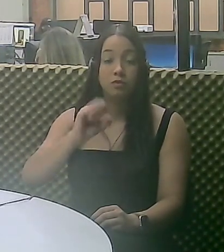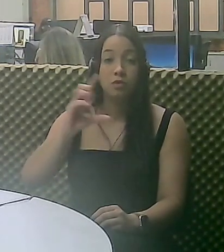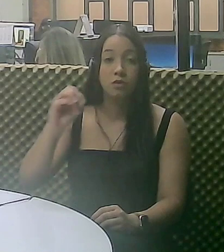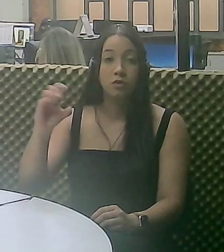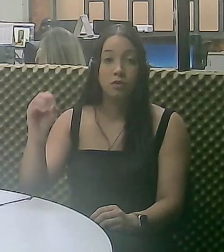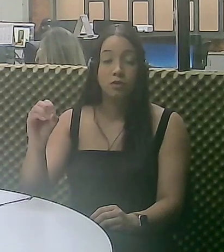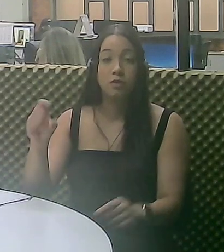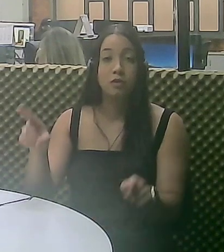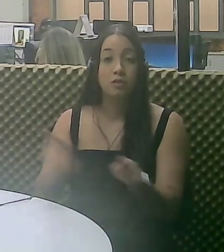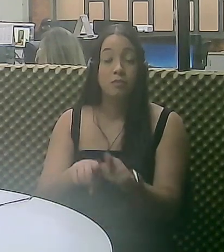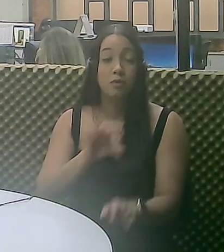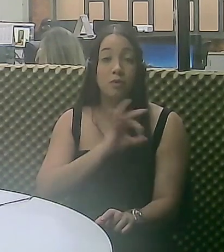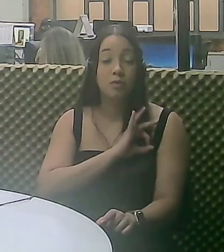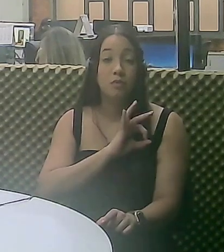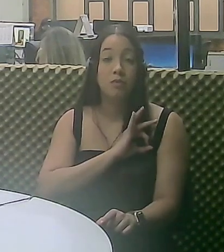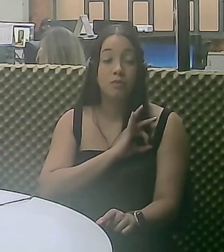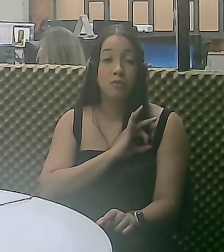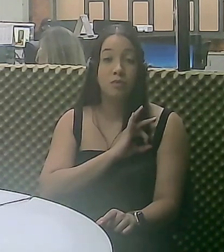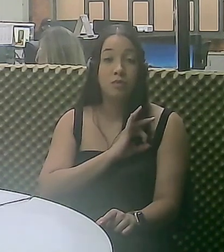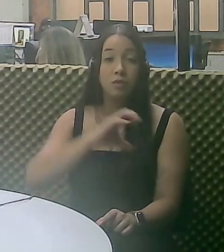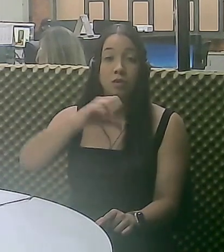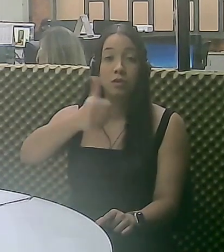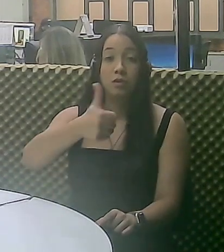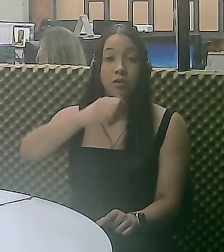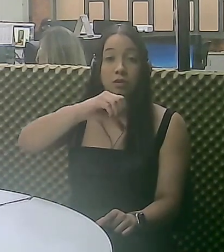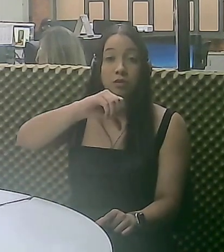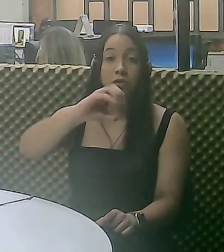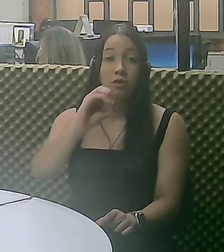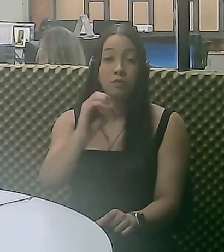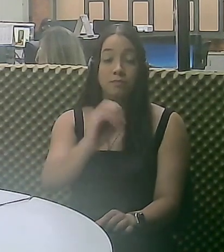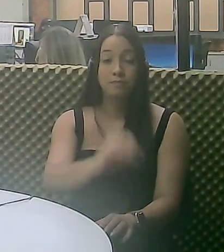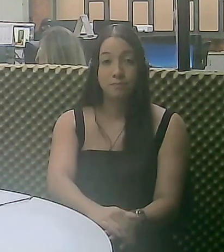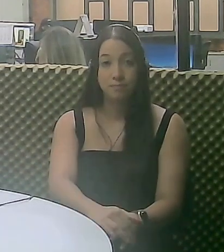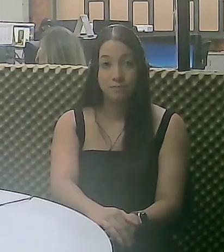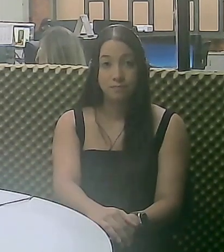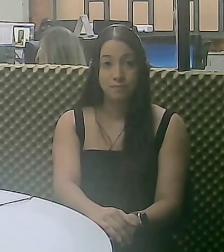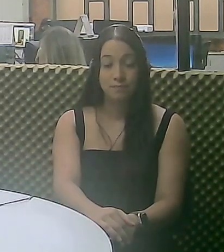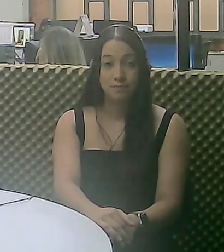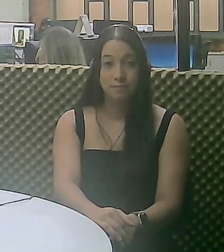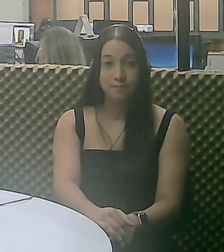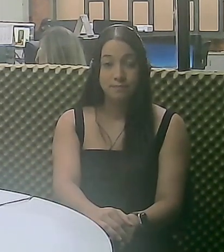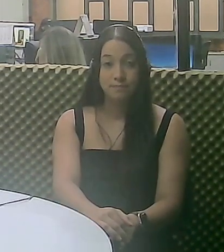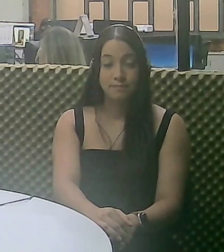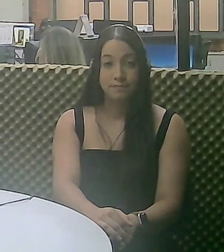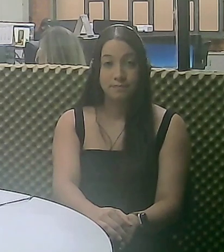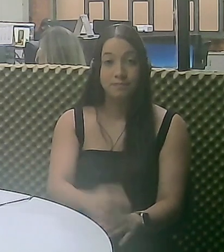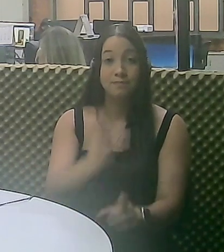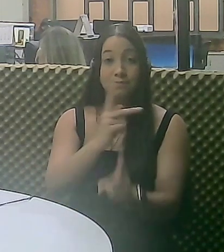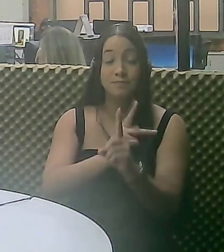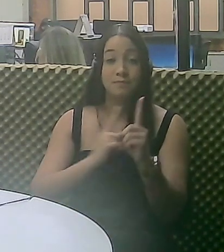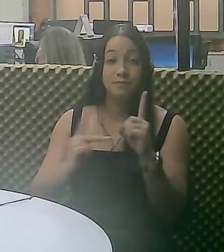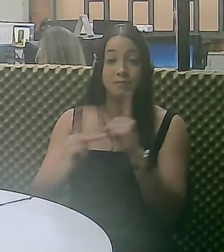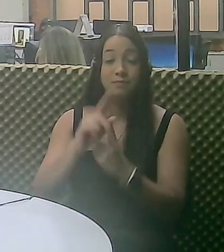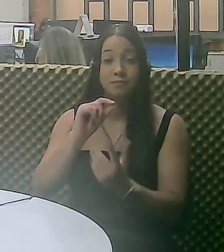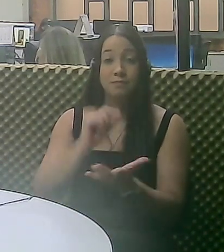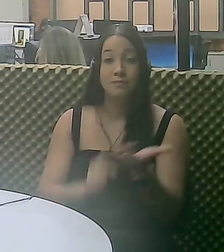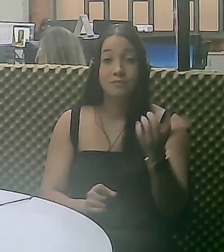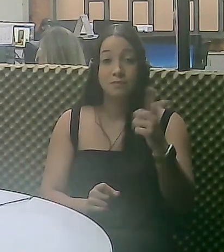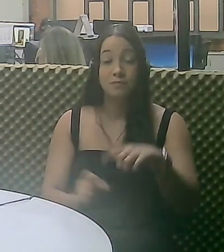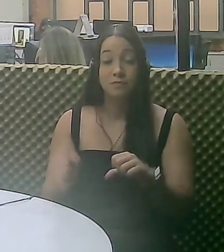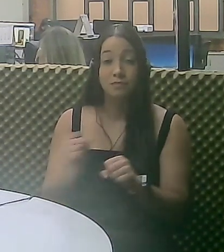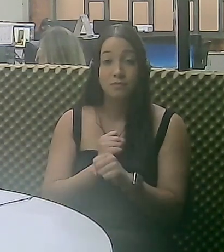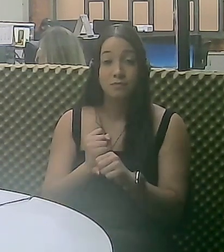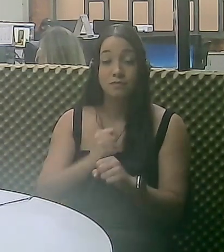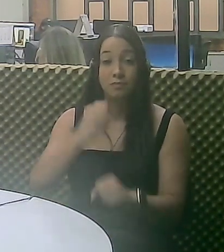34-3239-2800 e à Polícia Militar pelo 190. O IPREMO segue com o recadastramento anual